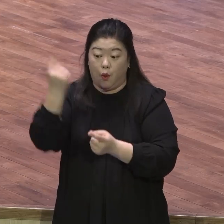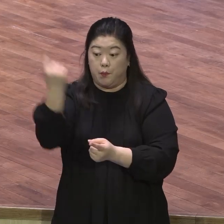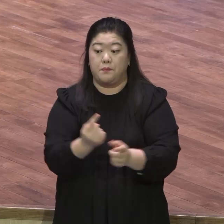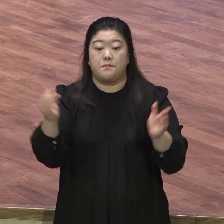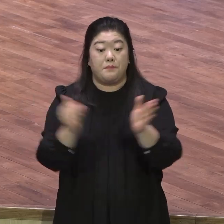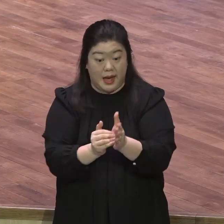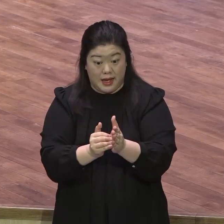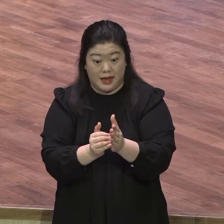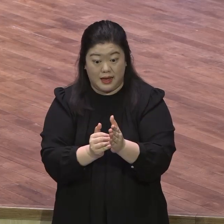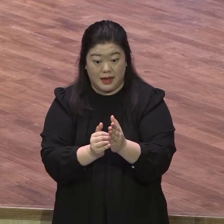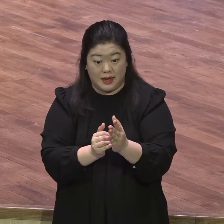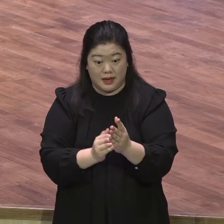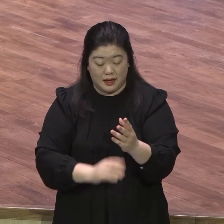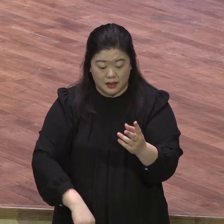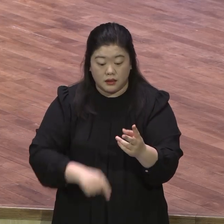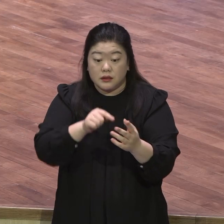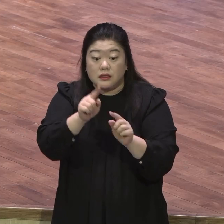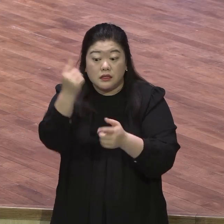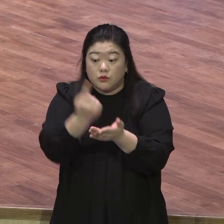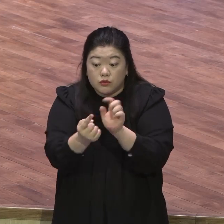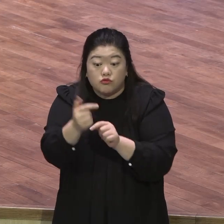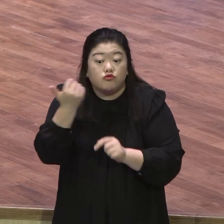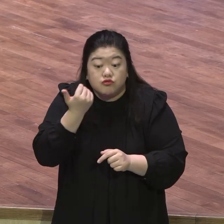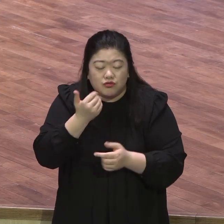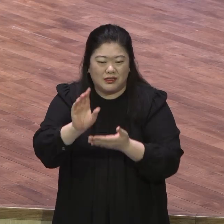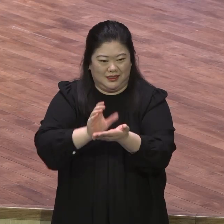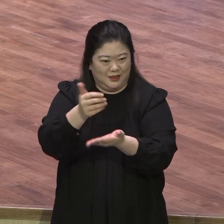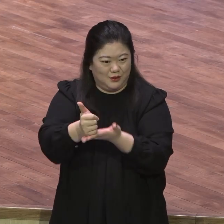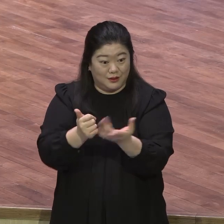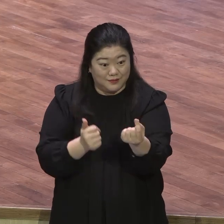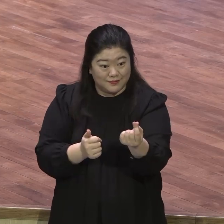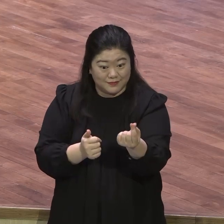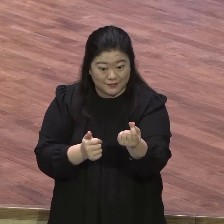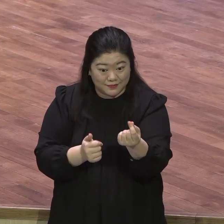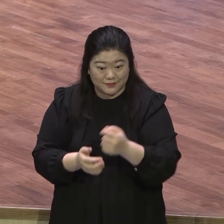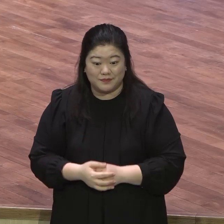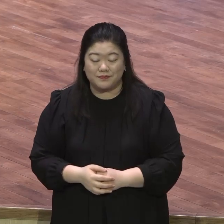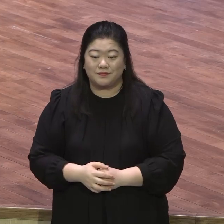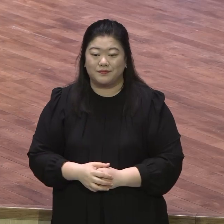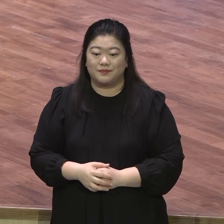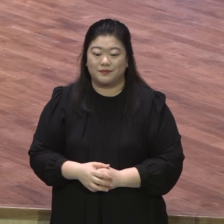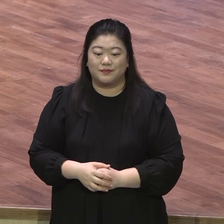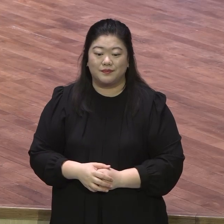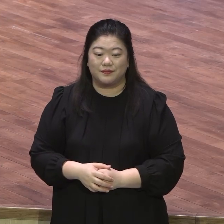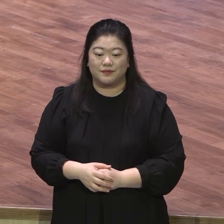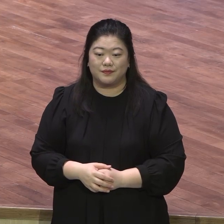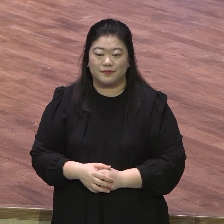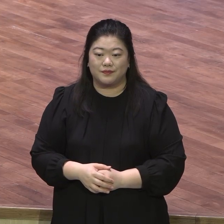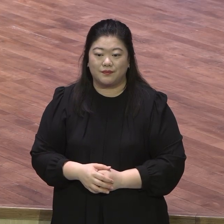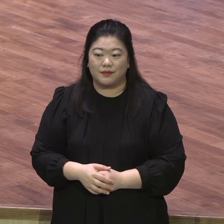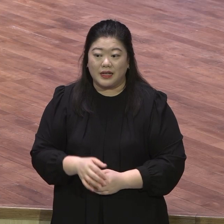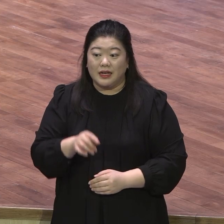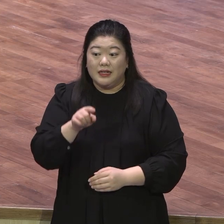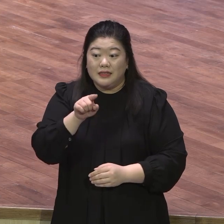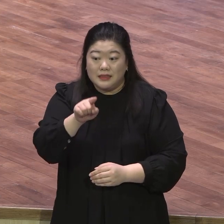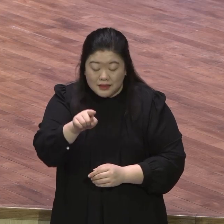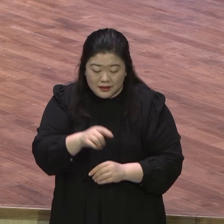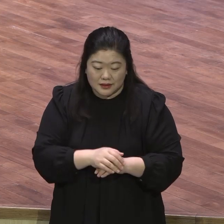되어오셨어요. 그분이 그리스도입니다. 이것을 지금요. 이것을 전부 다